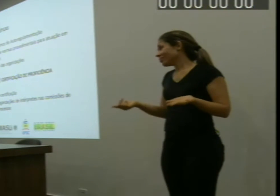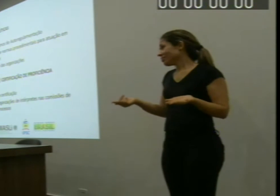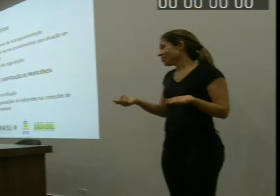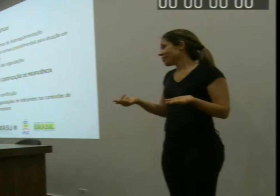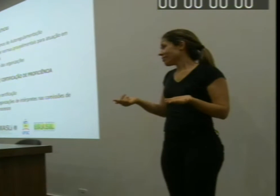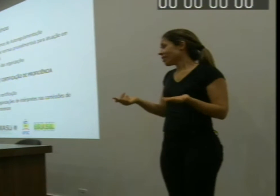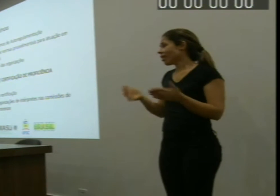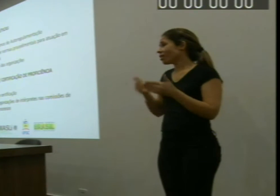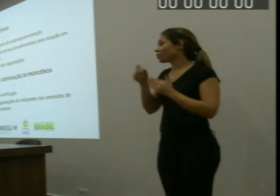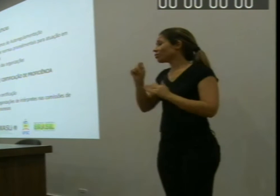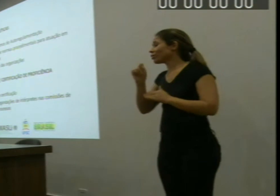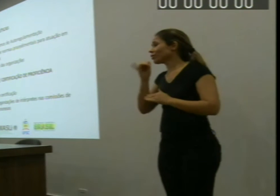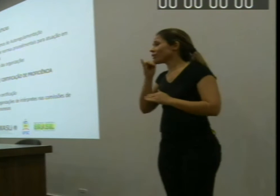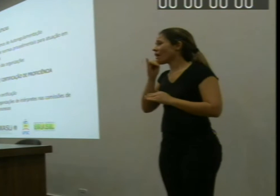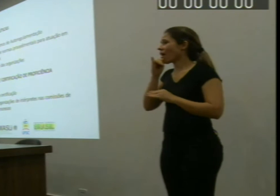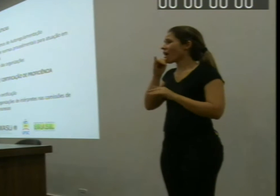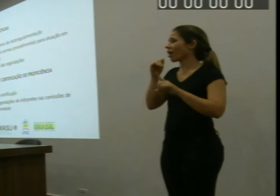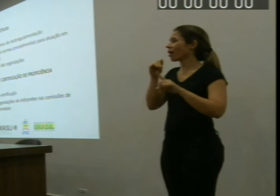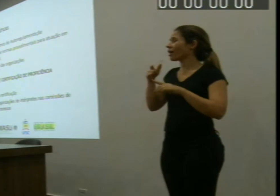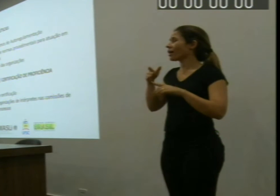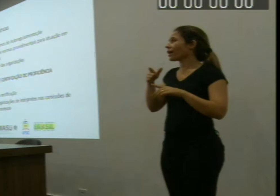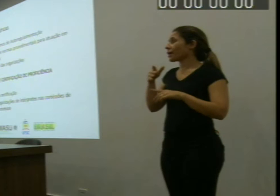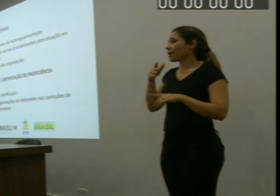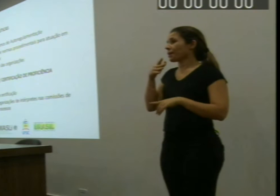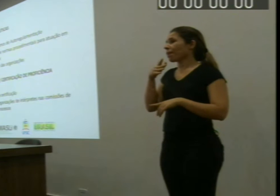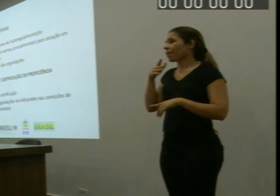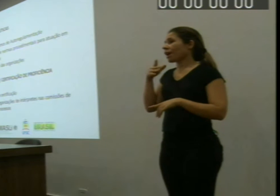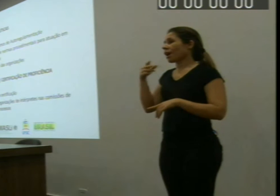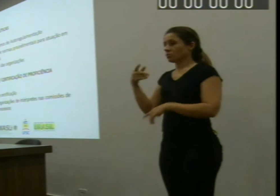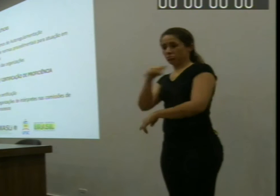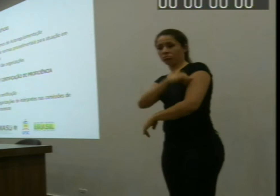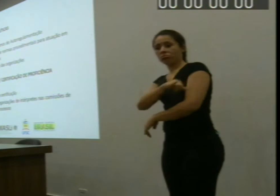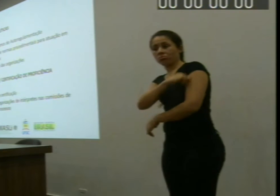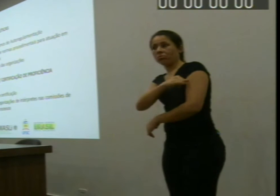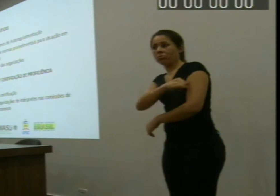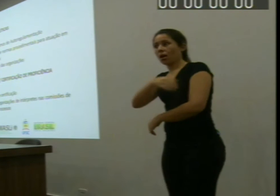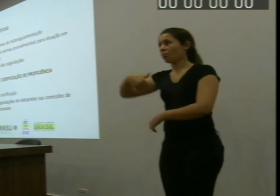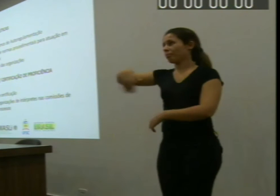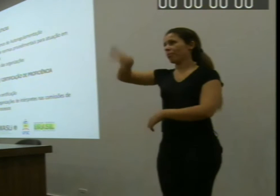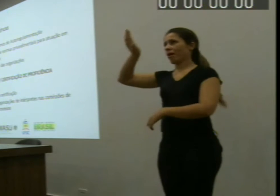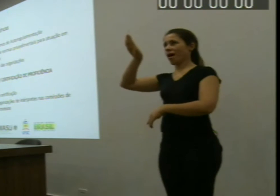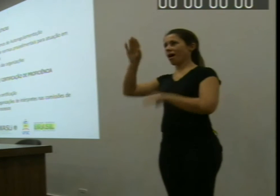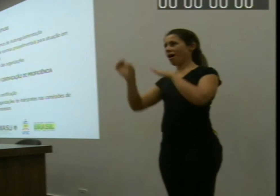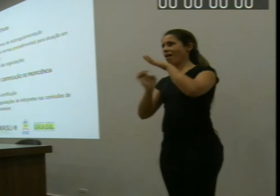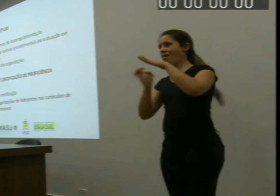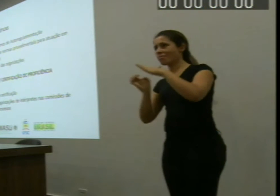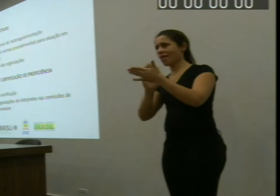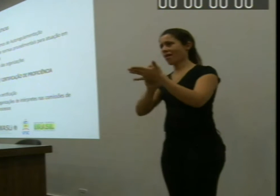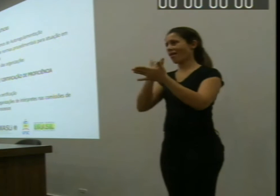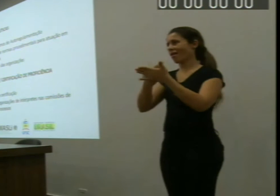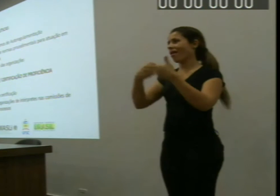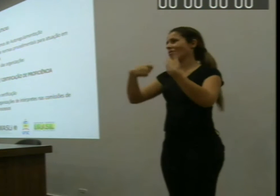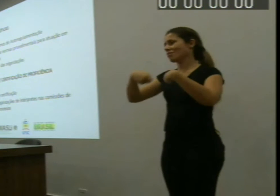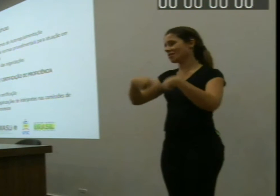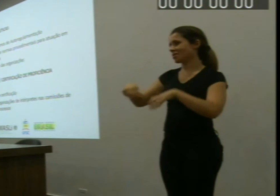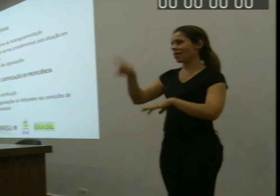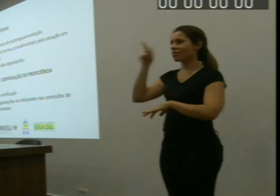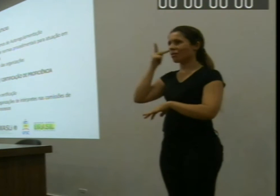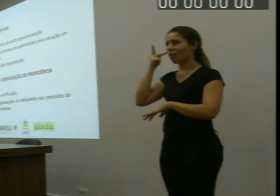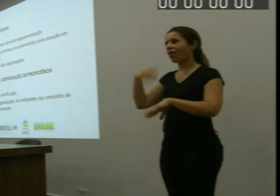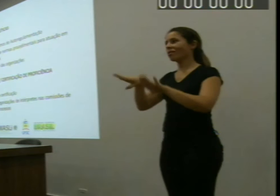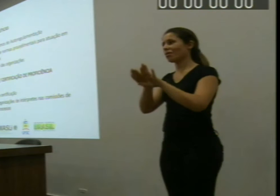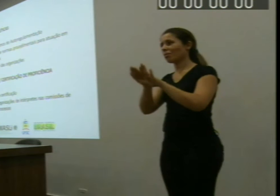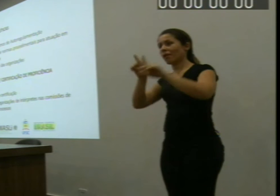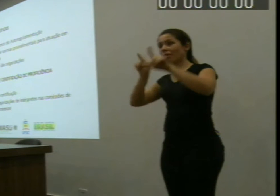na área multimídia não agora no Rio de Janeiro já tem mais em São Paulo onde estão as emissoras tem mais em Brasília muito